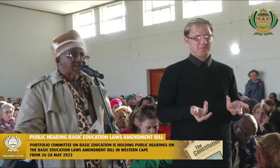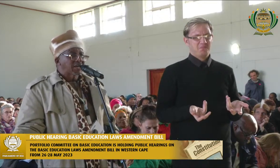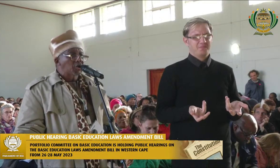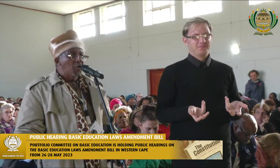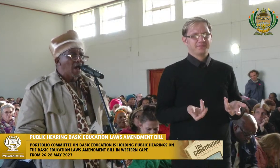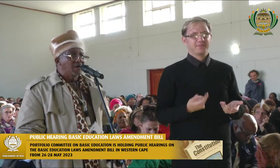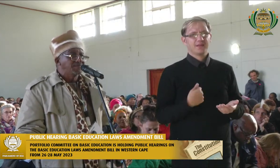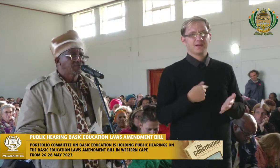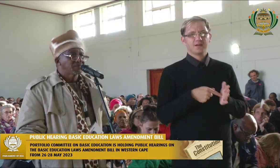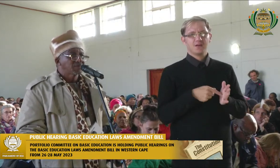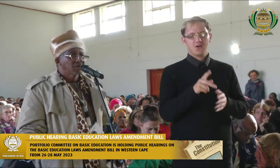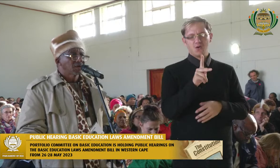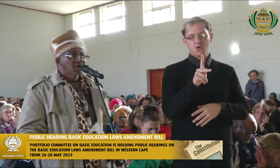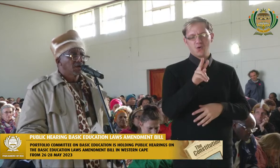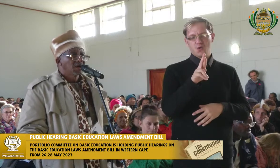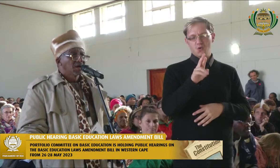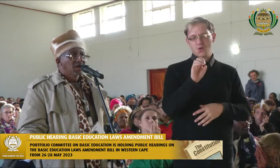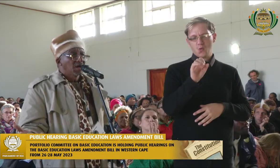Waar is Kretua?